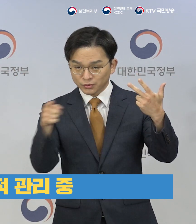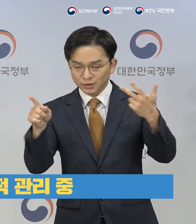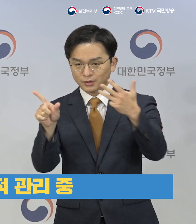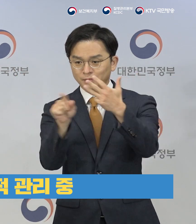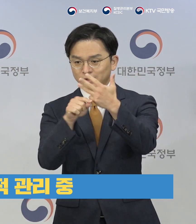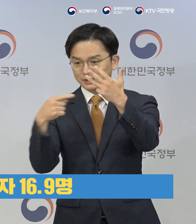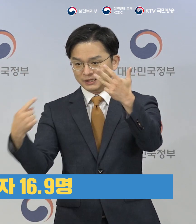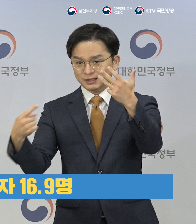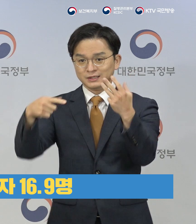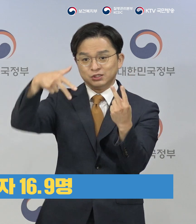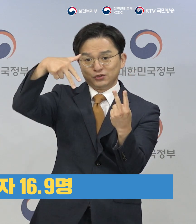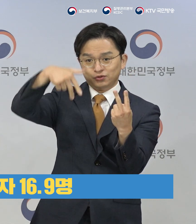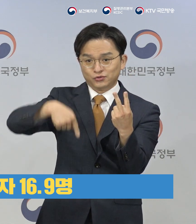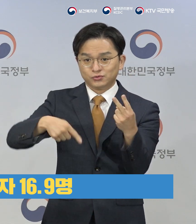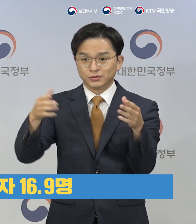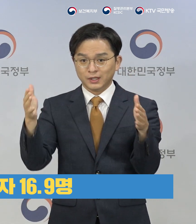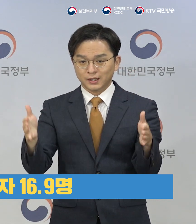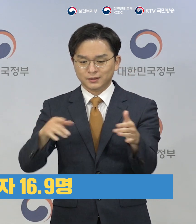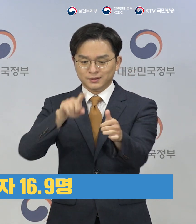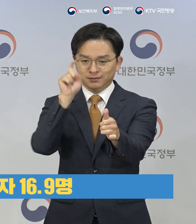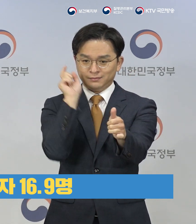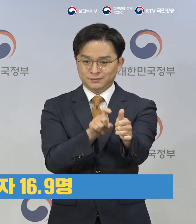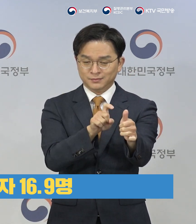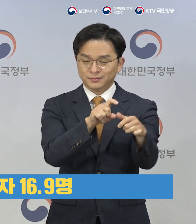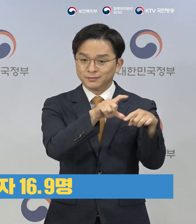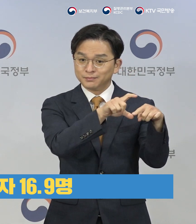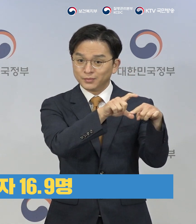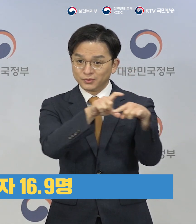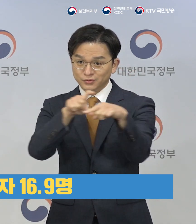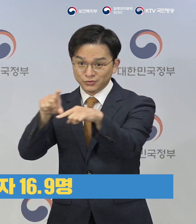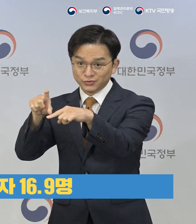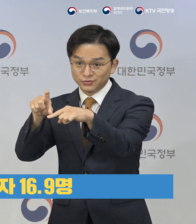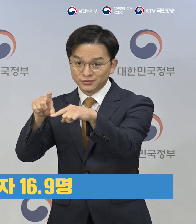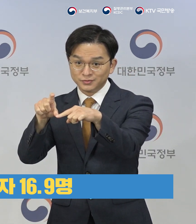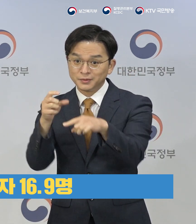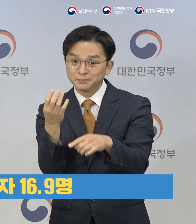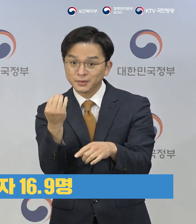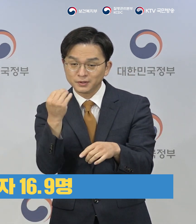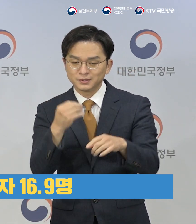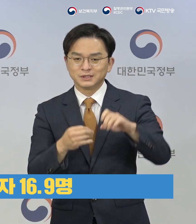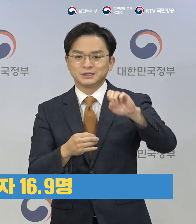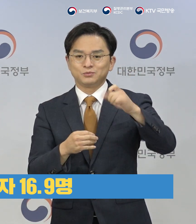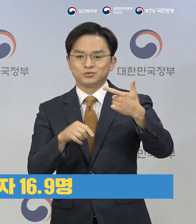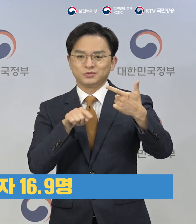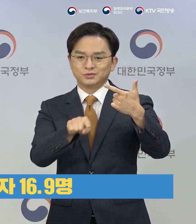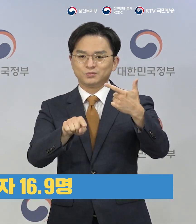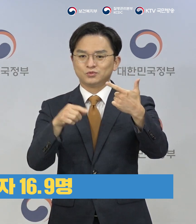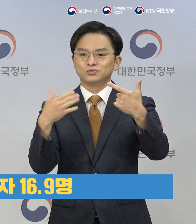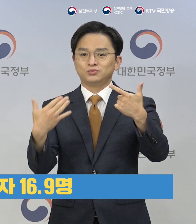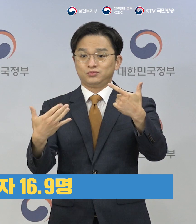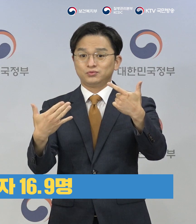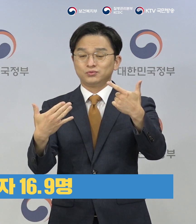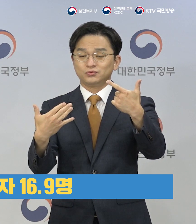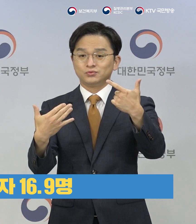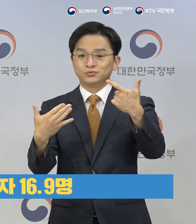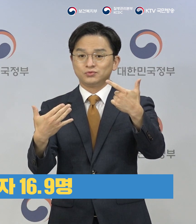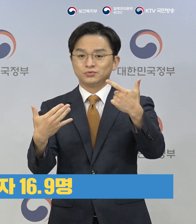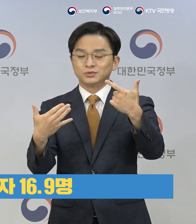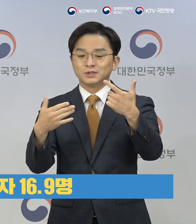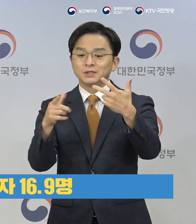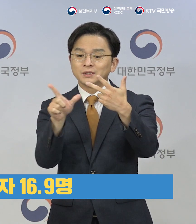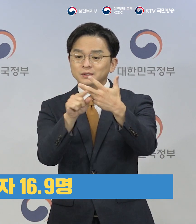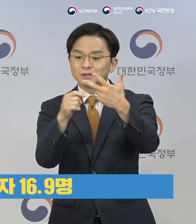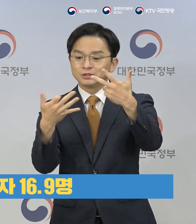있습니다. 7월 19일부터 8월 1일까지 지난 2주간 국내에서 발생한 일일 평균